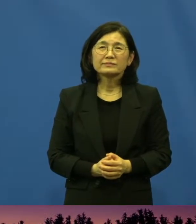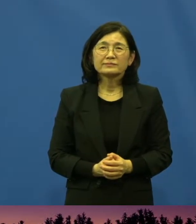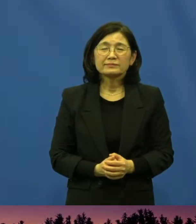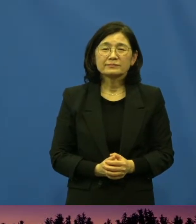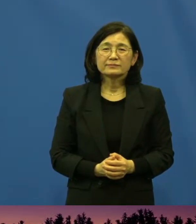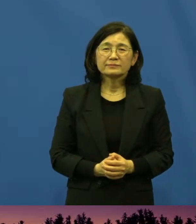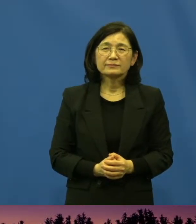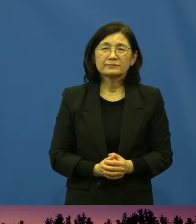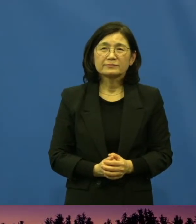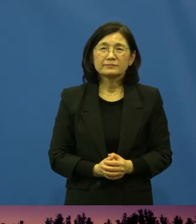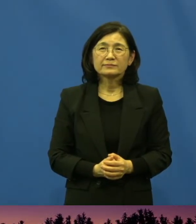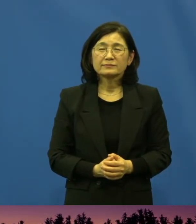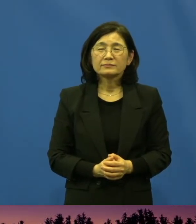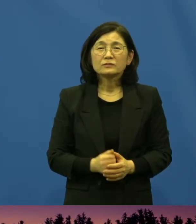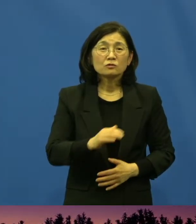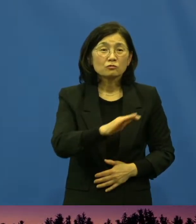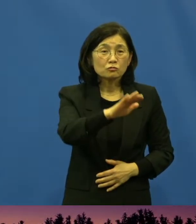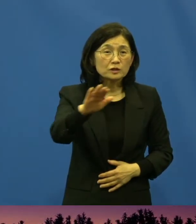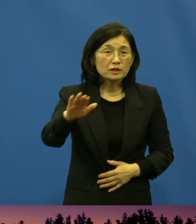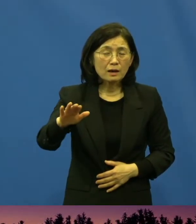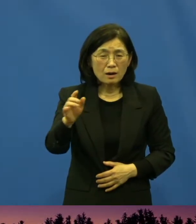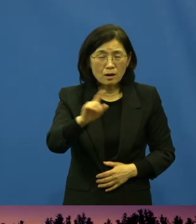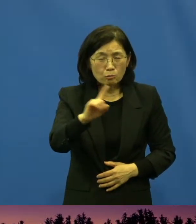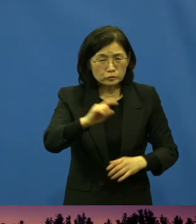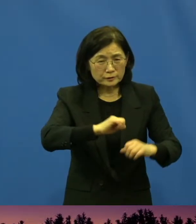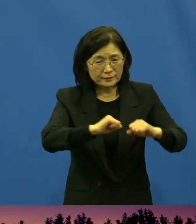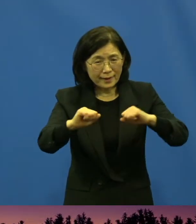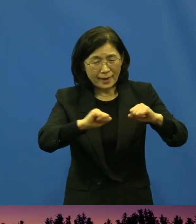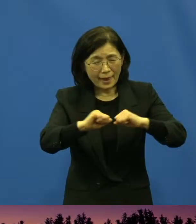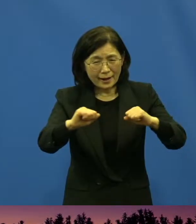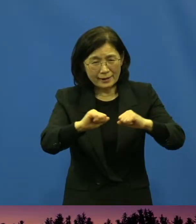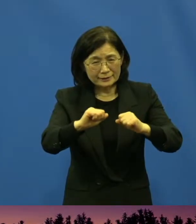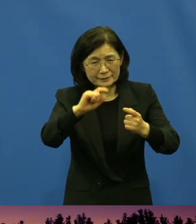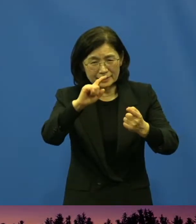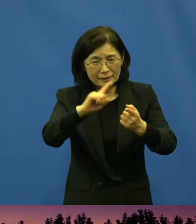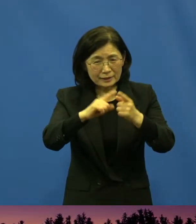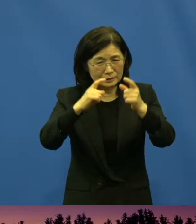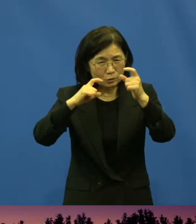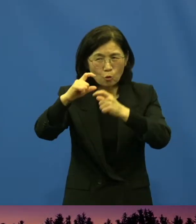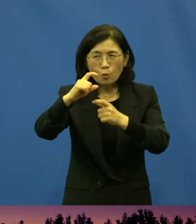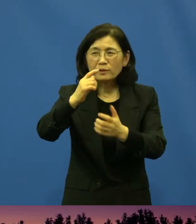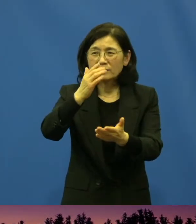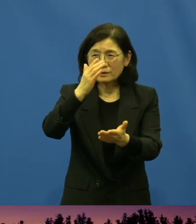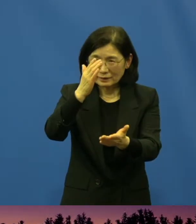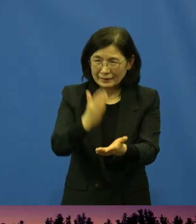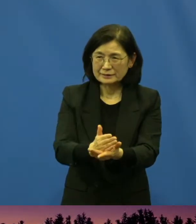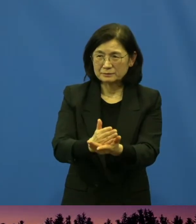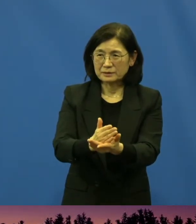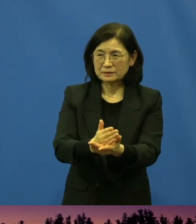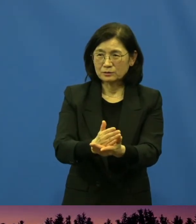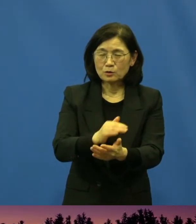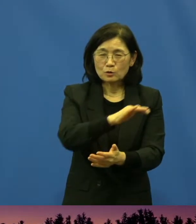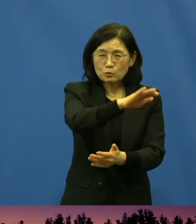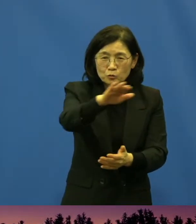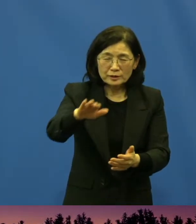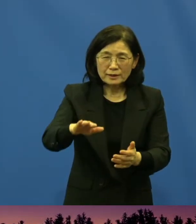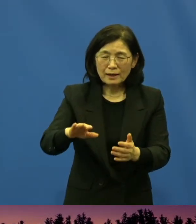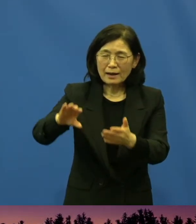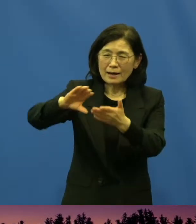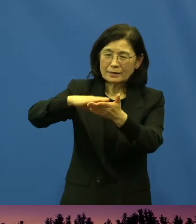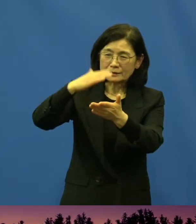여러분, 우리가 무엇을 할 것인가를 고민할 필요가 없어요. 우리가 그리스도 안에서 자라가면요, 자란 만큼